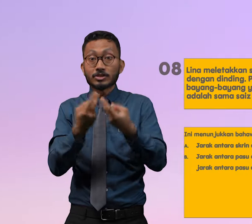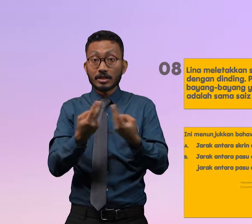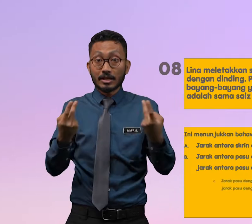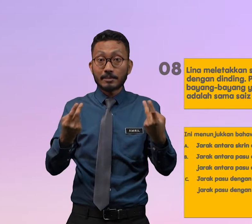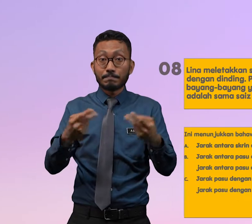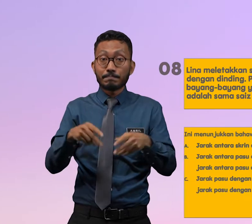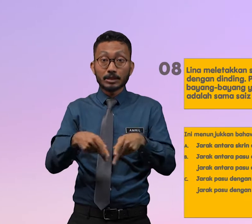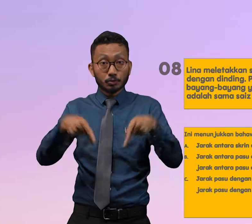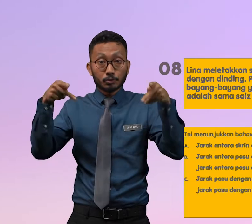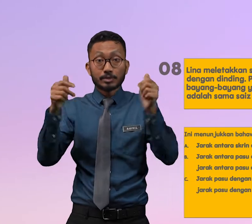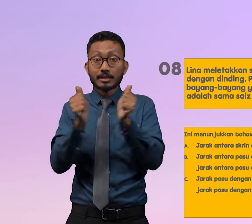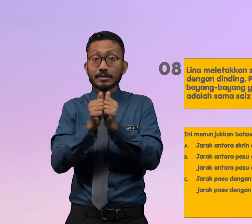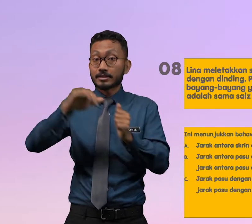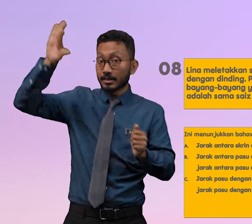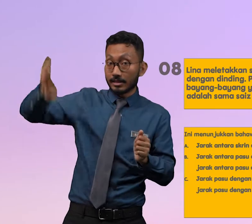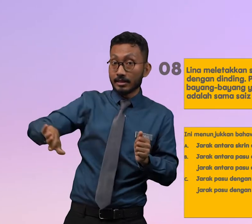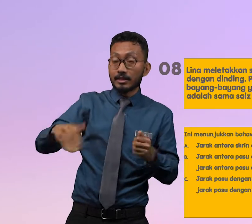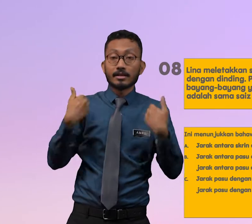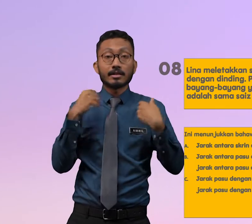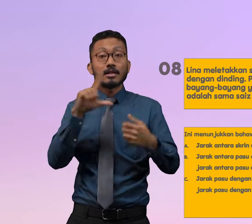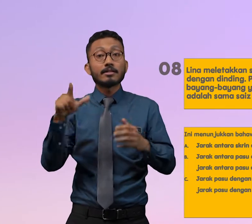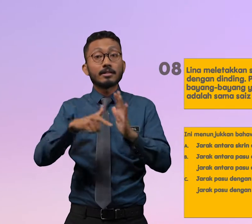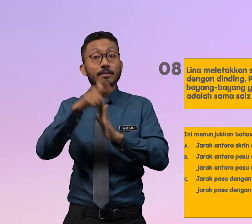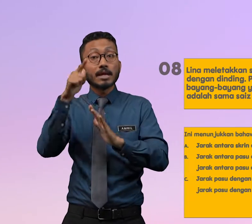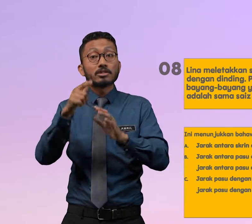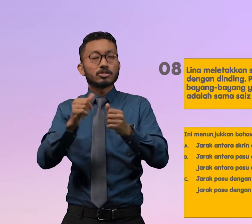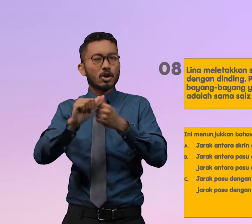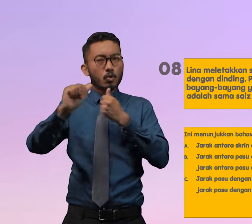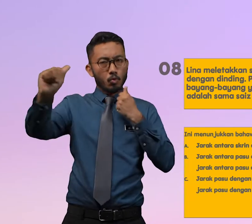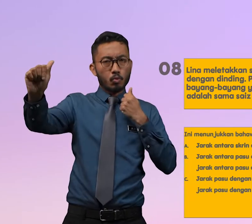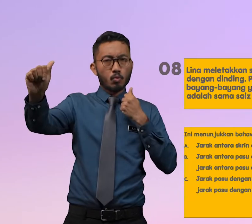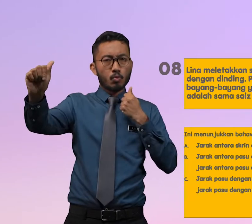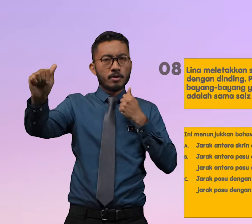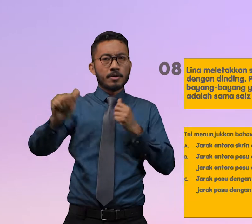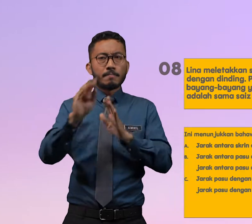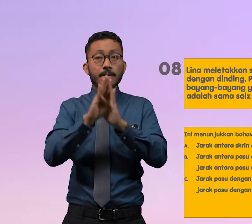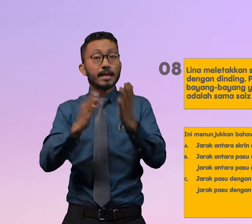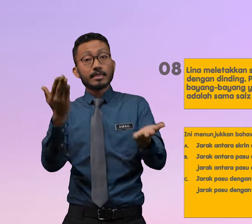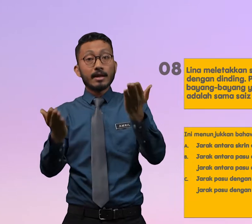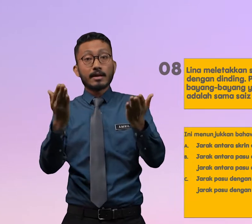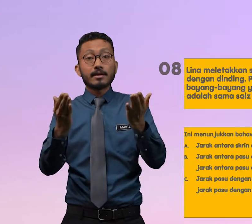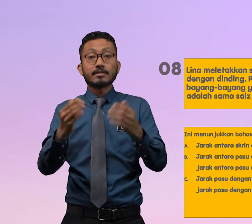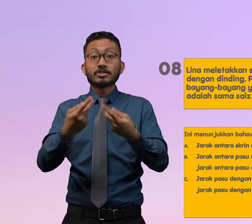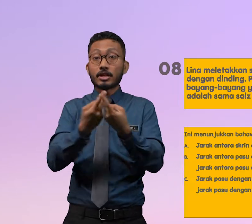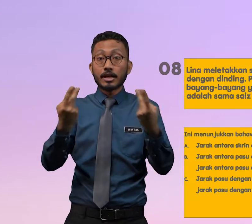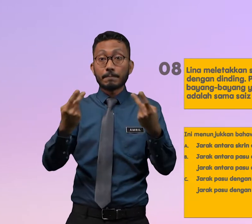Jarak pacu dengan klip adalah lebih jauh berpandai jarak